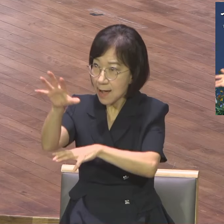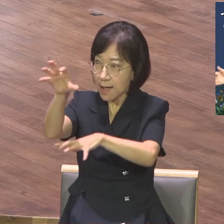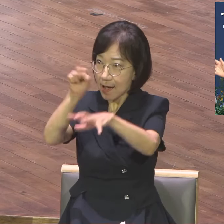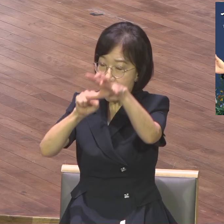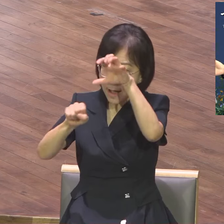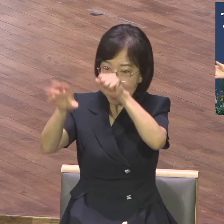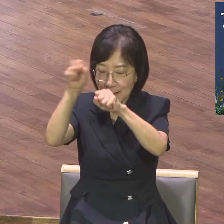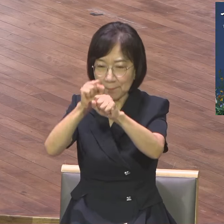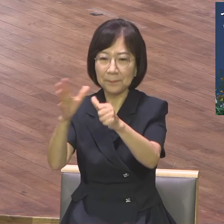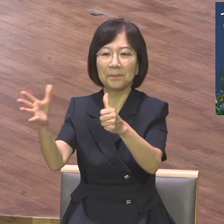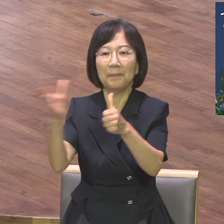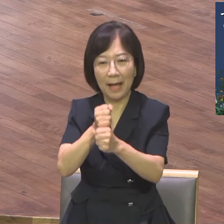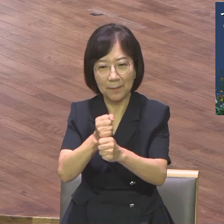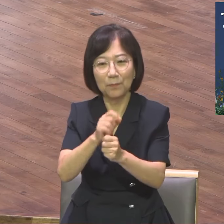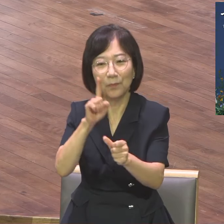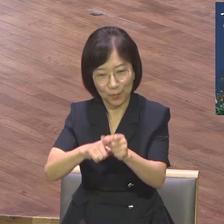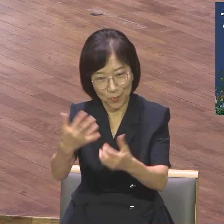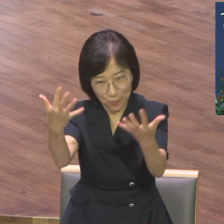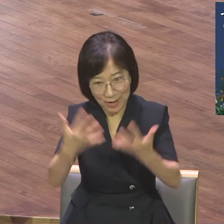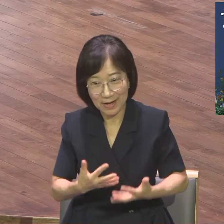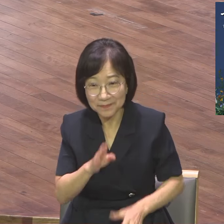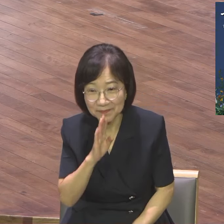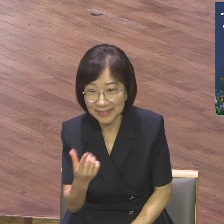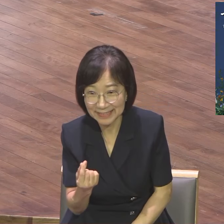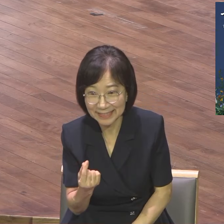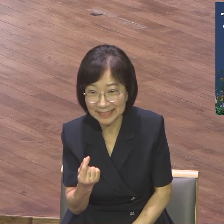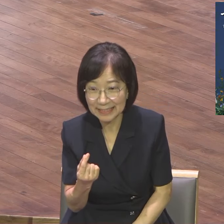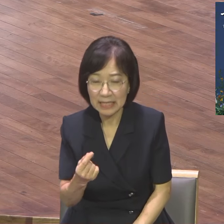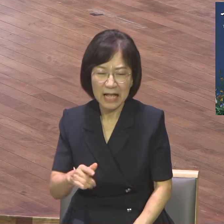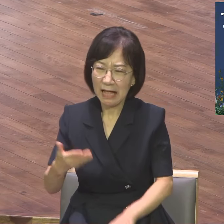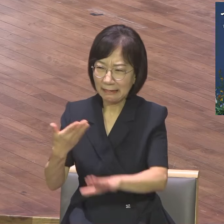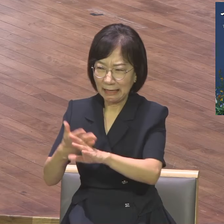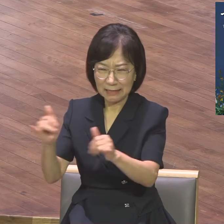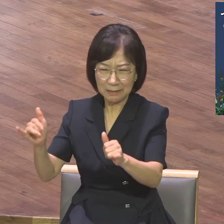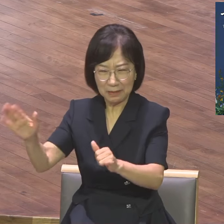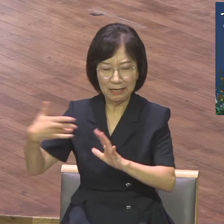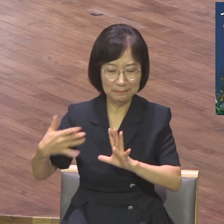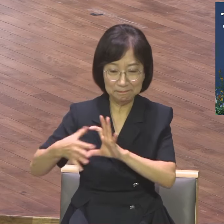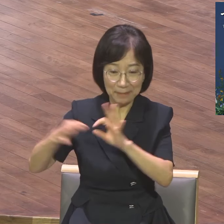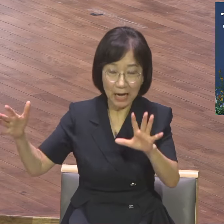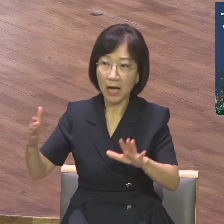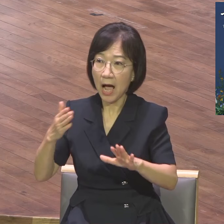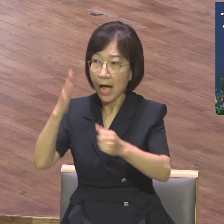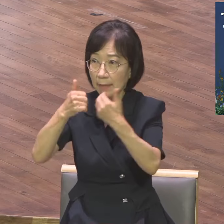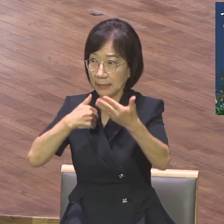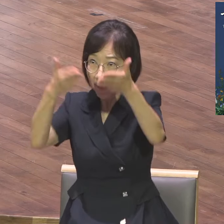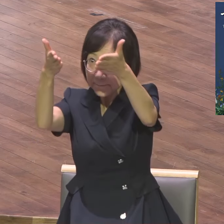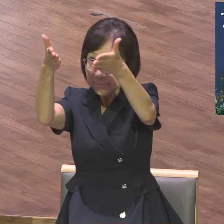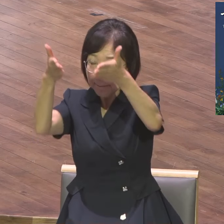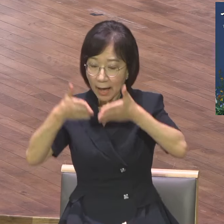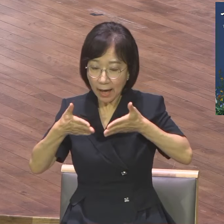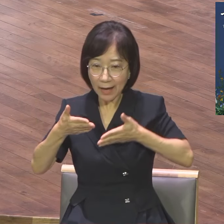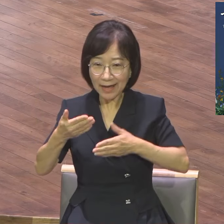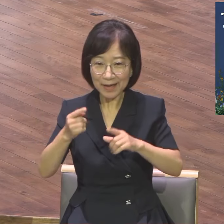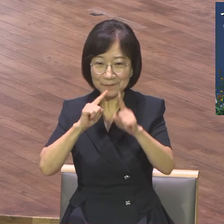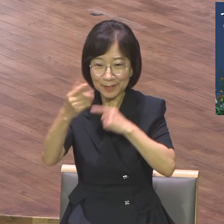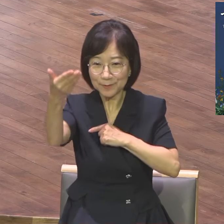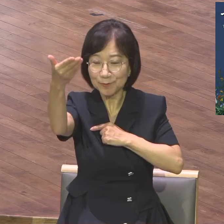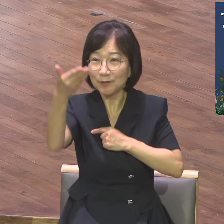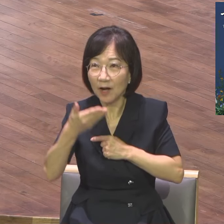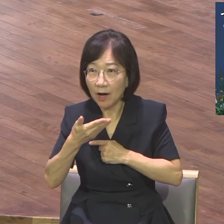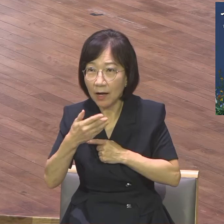다른 사람 그 하나 말아서 하시고 내가 나에게 주시는 말씀 드리려고. 하나님이 내게 하시는 말씀 들어오는 것이